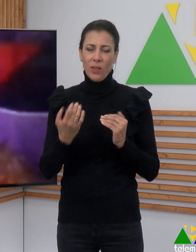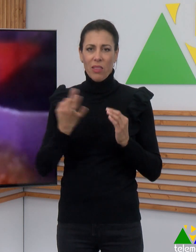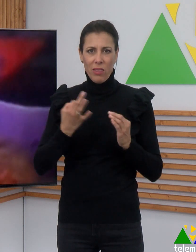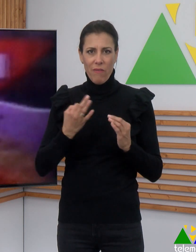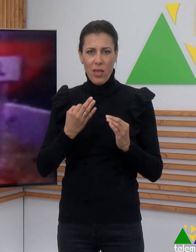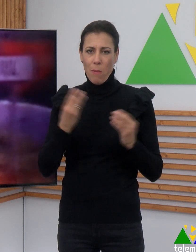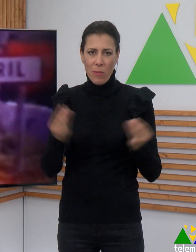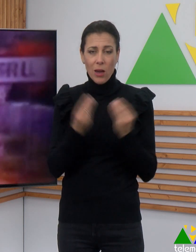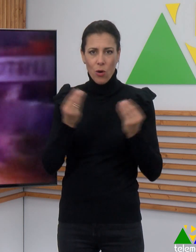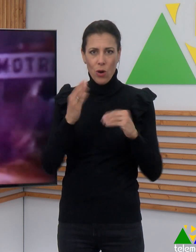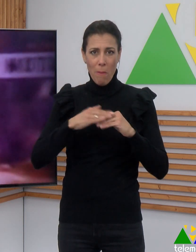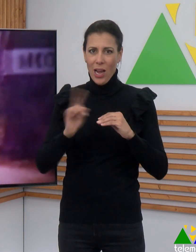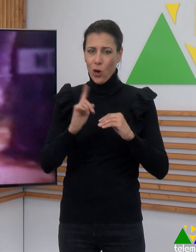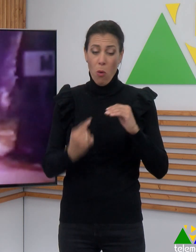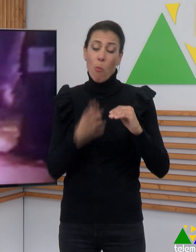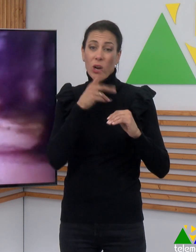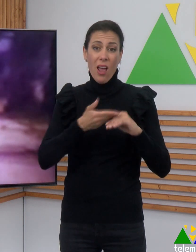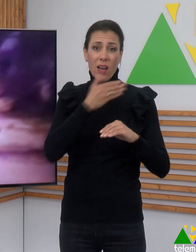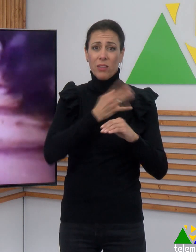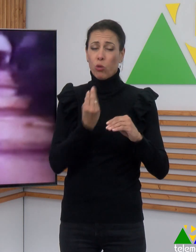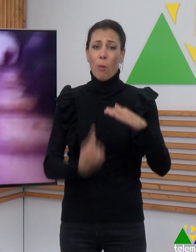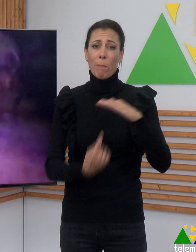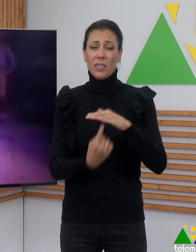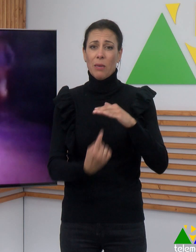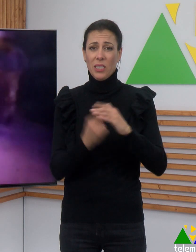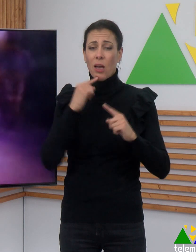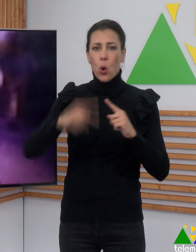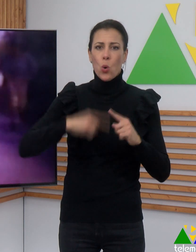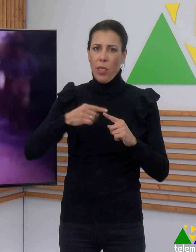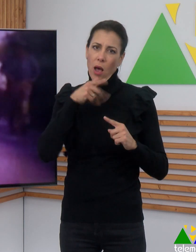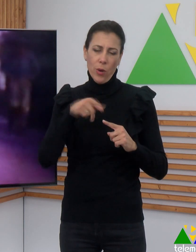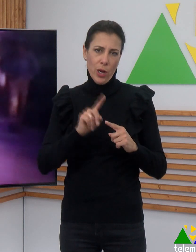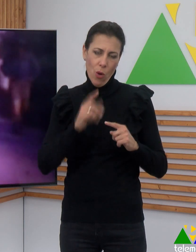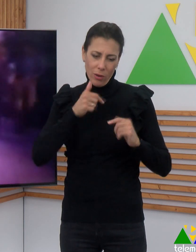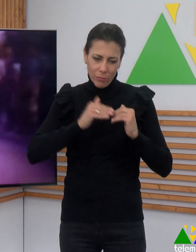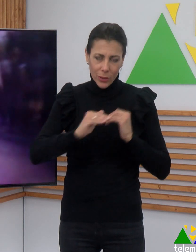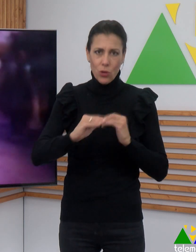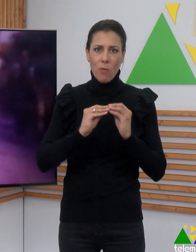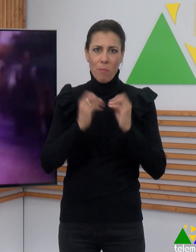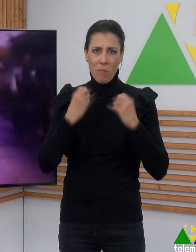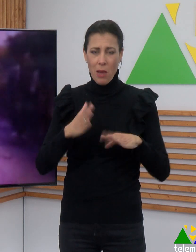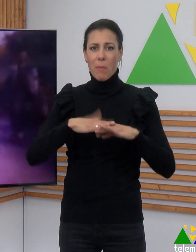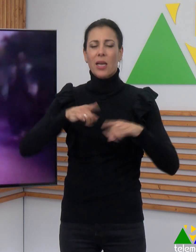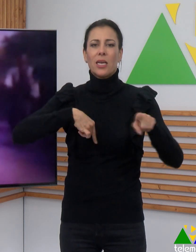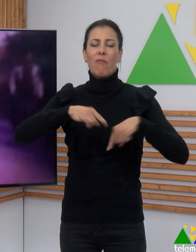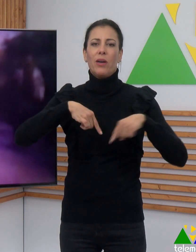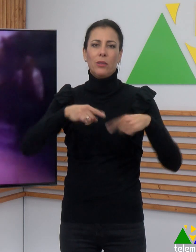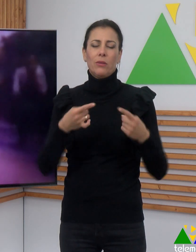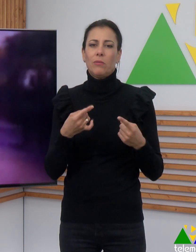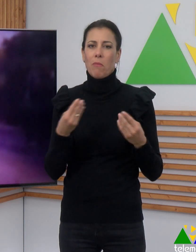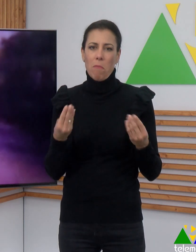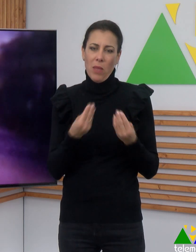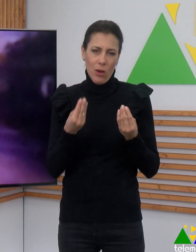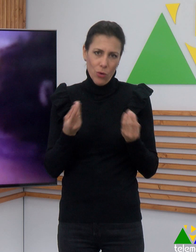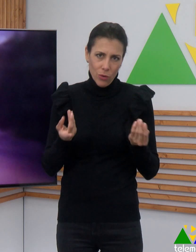pincharan mucho menos, porque aquellas ruedas se pinchaban muchísimo, y evidentemente pues permitía que el asfalto fuera